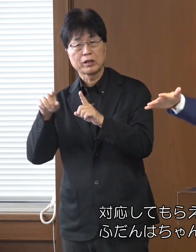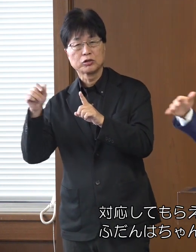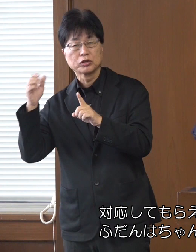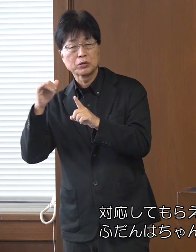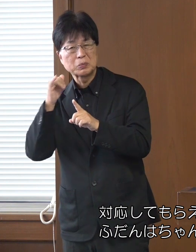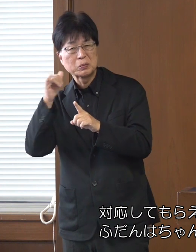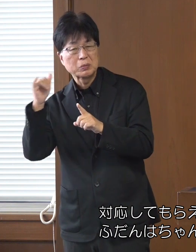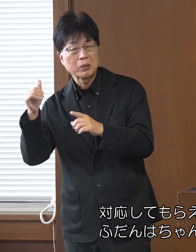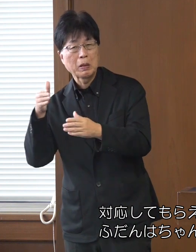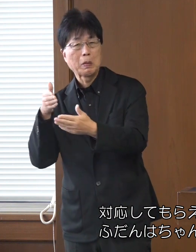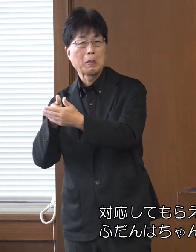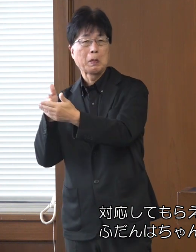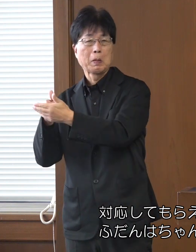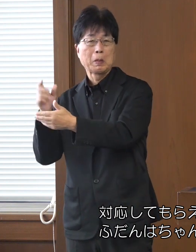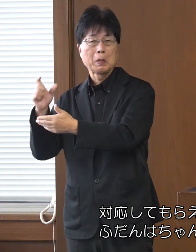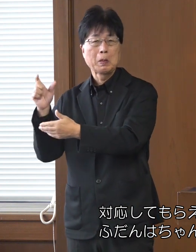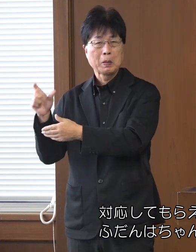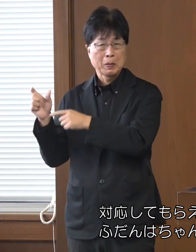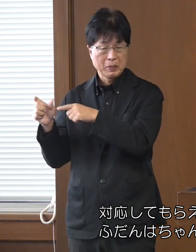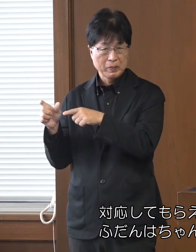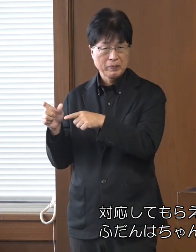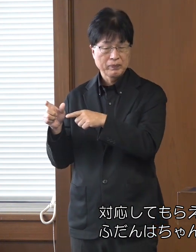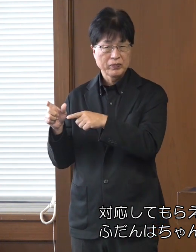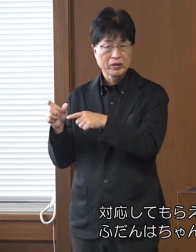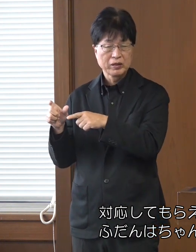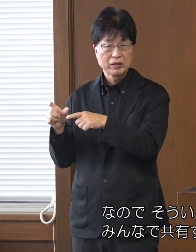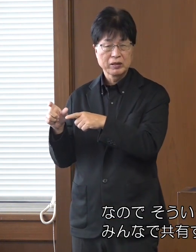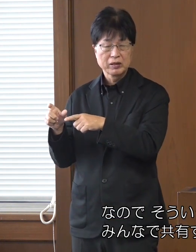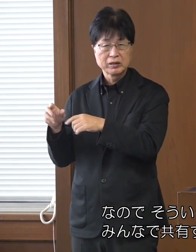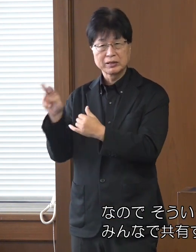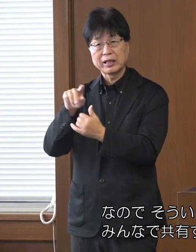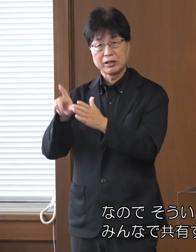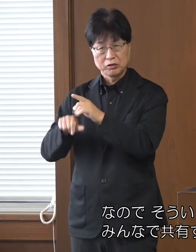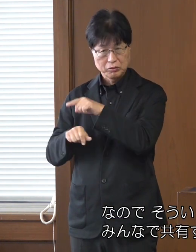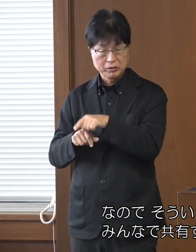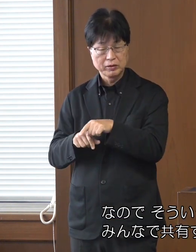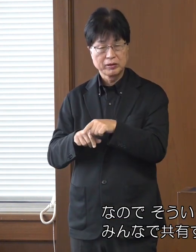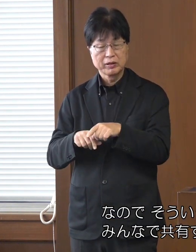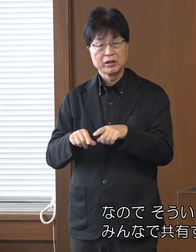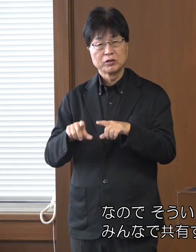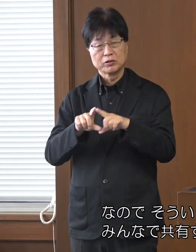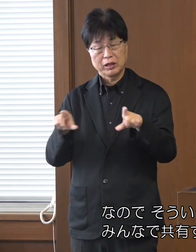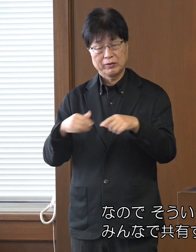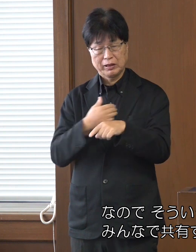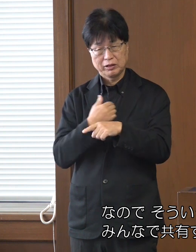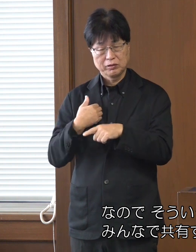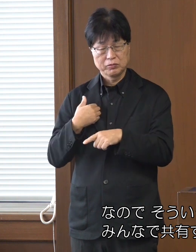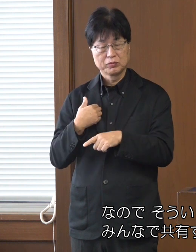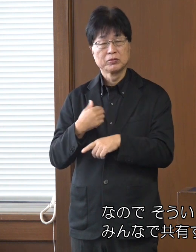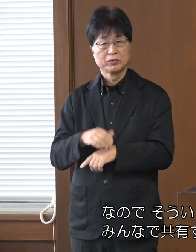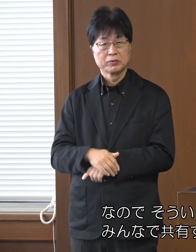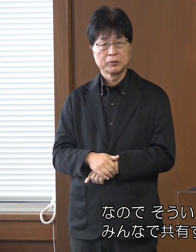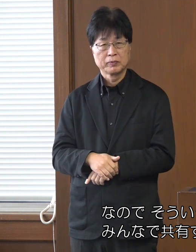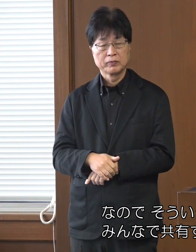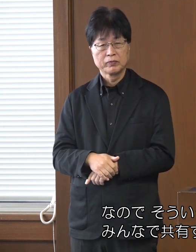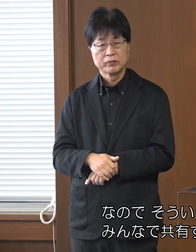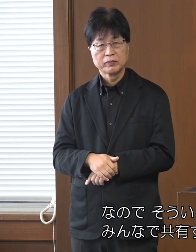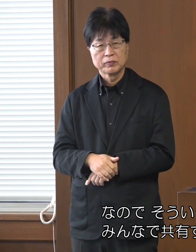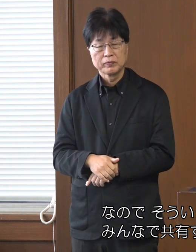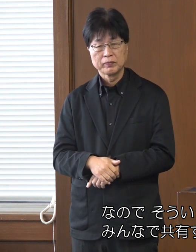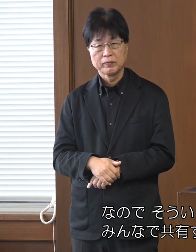もう多くすぎて。普段はします、ちゃんと。なのでそういうことをみんなで共有するっていうことになると